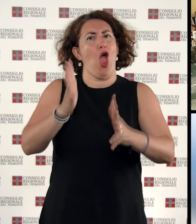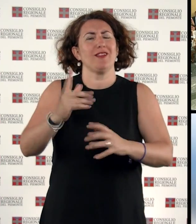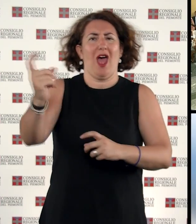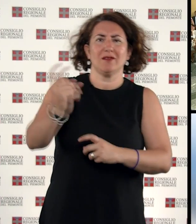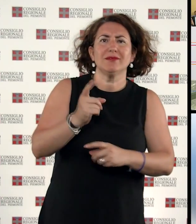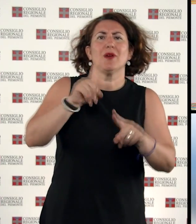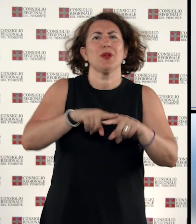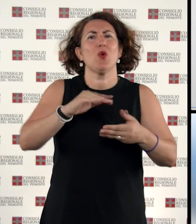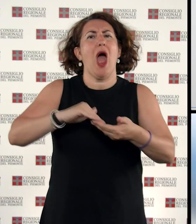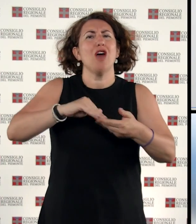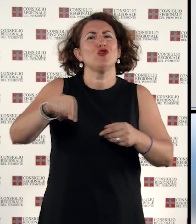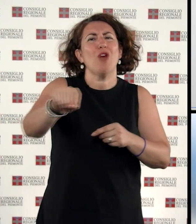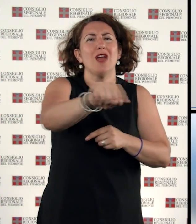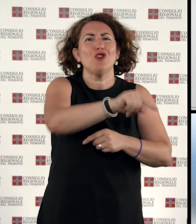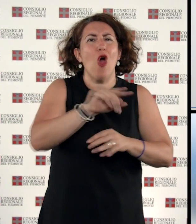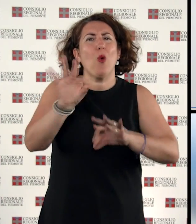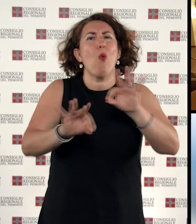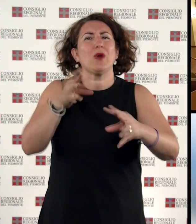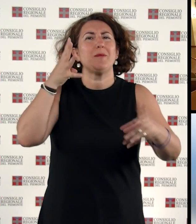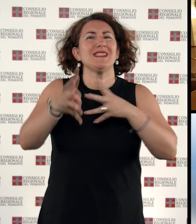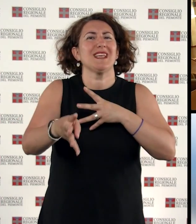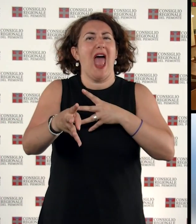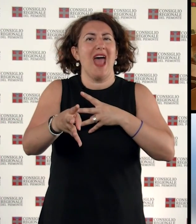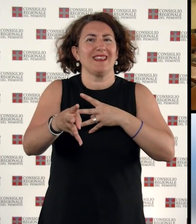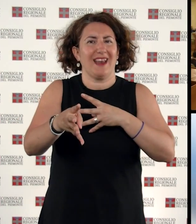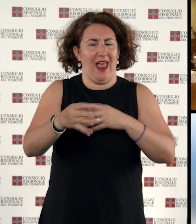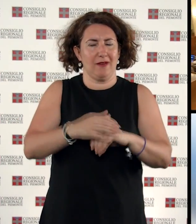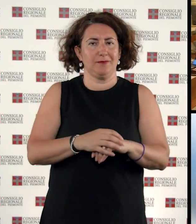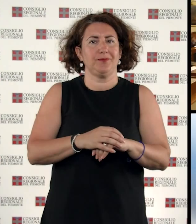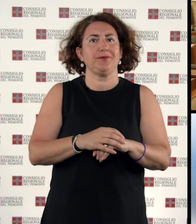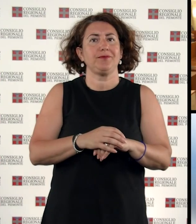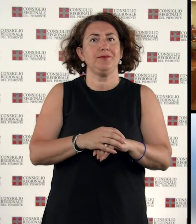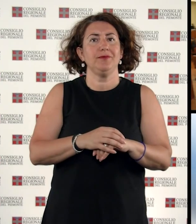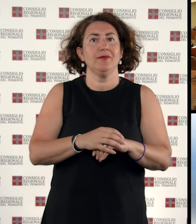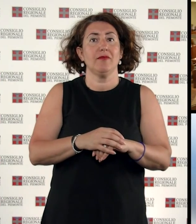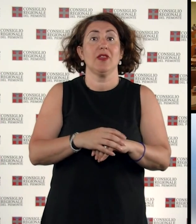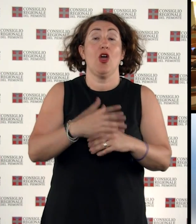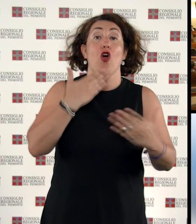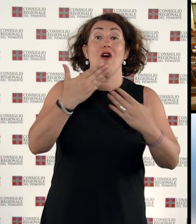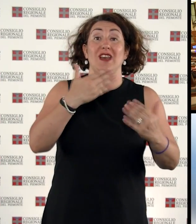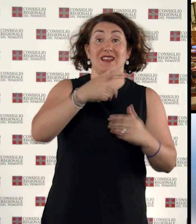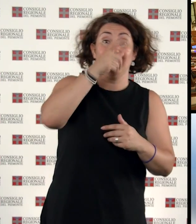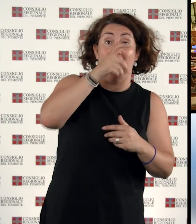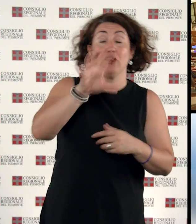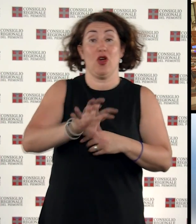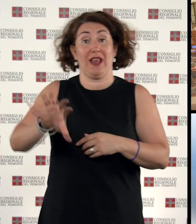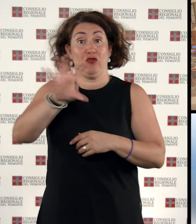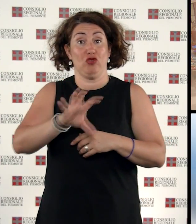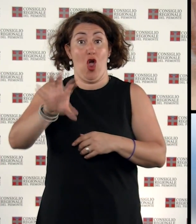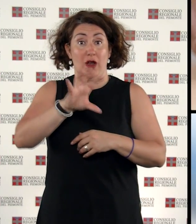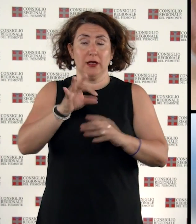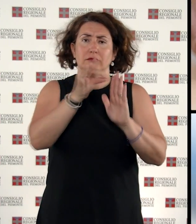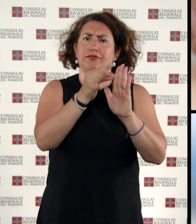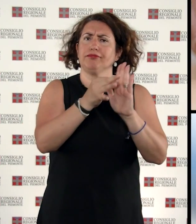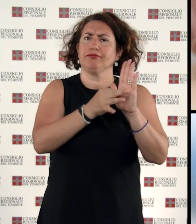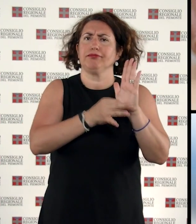cure psichiatriche. In copertina! Recependo l'accordo della Conferenza Stato-Regioni su criteri e modalità per la formazione